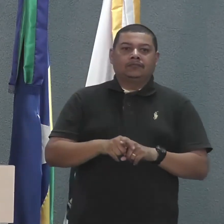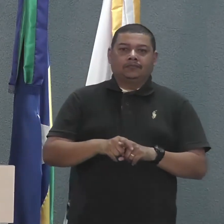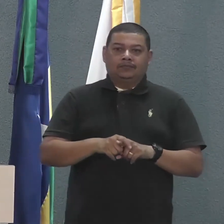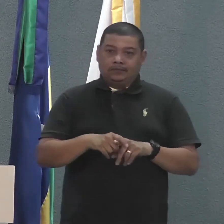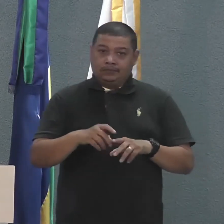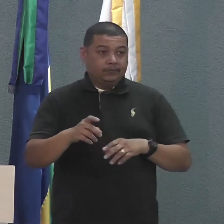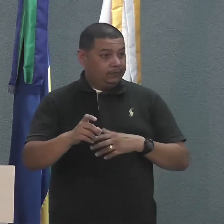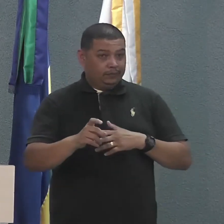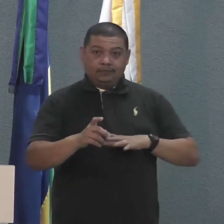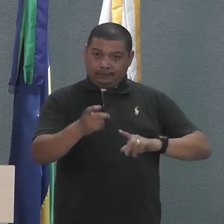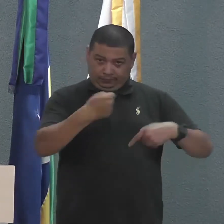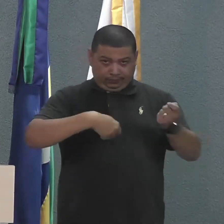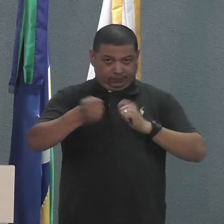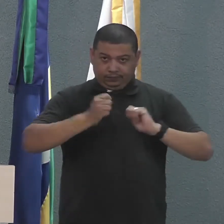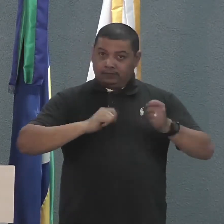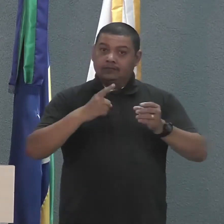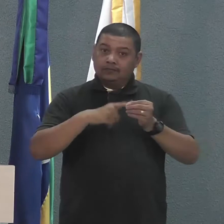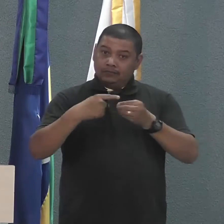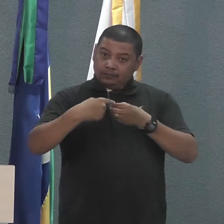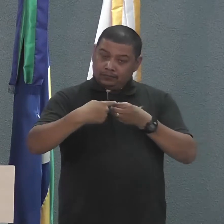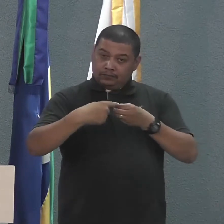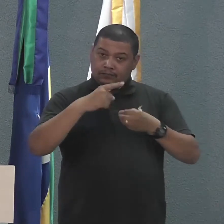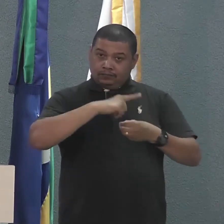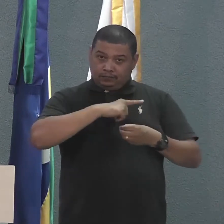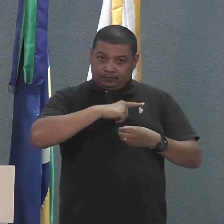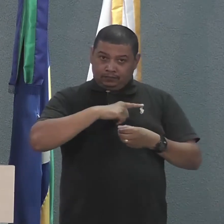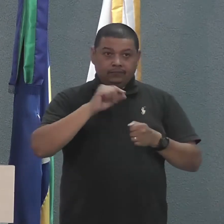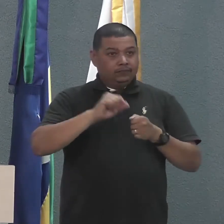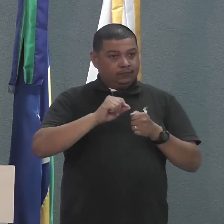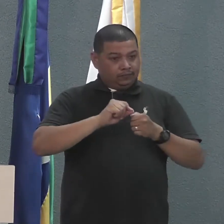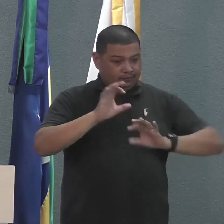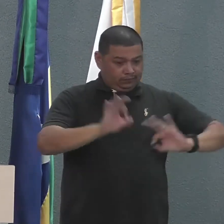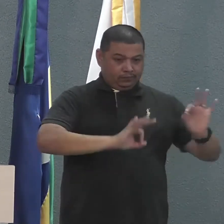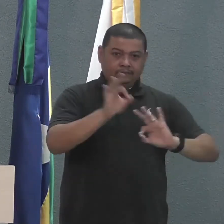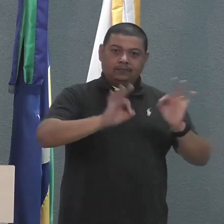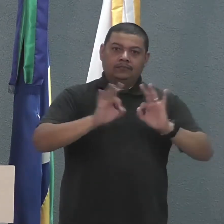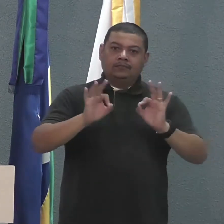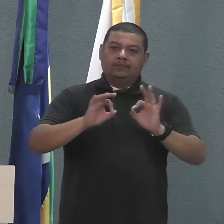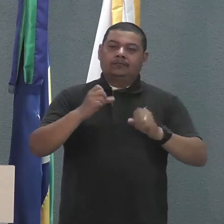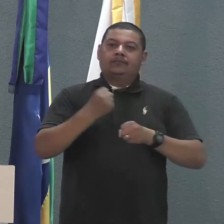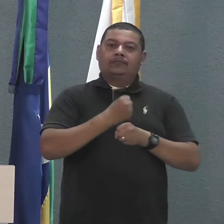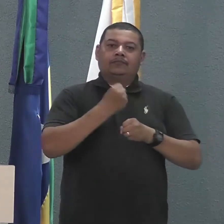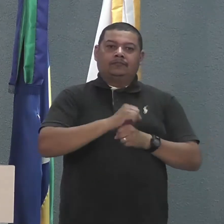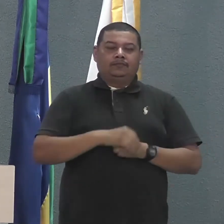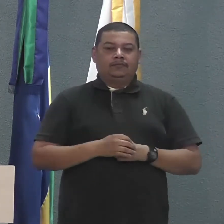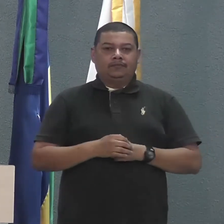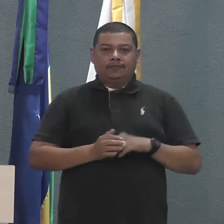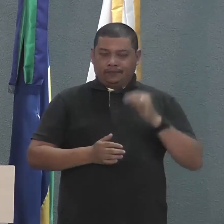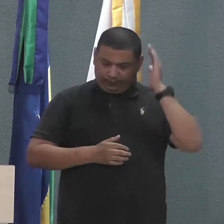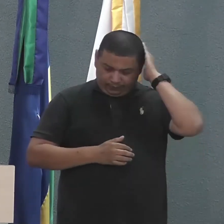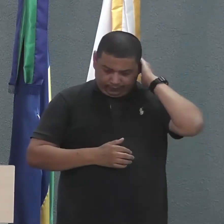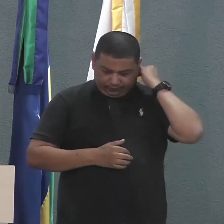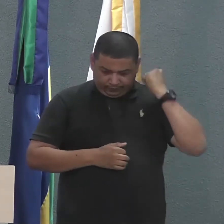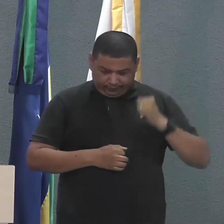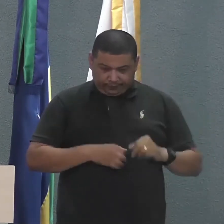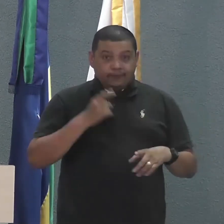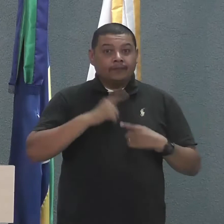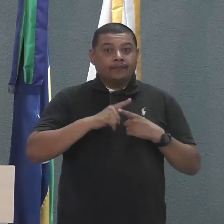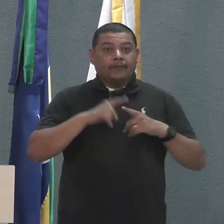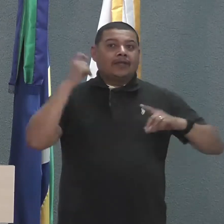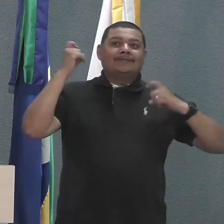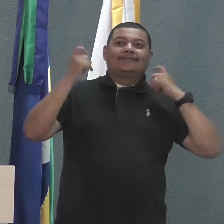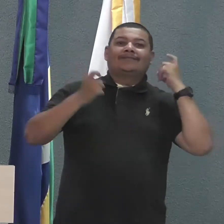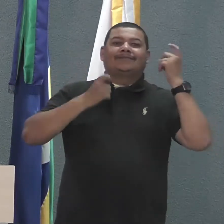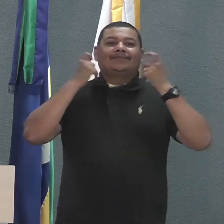administração municipal no sentido de viabilizar aquele projeto. Havia uma preocupação aqui, não só dessa legislatura,